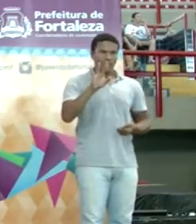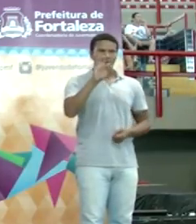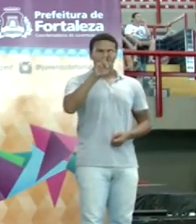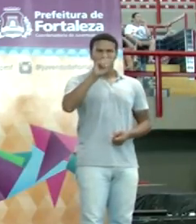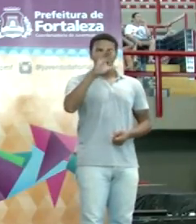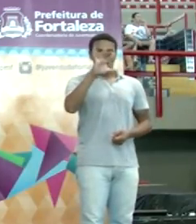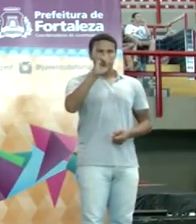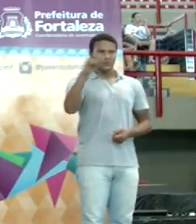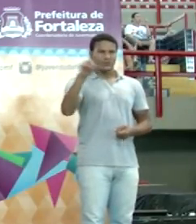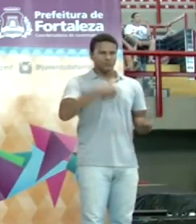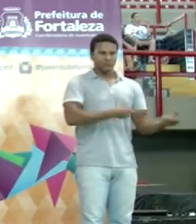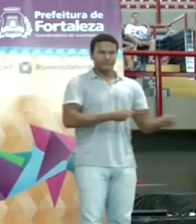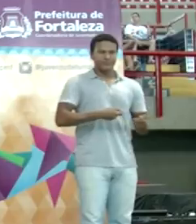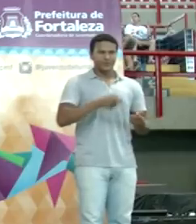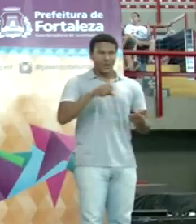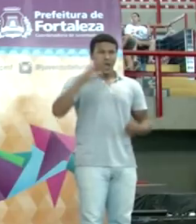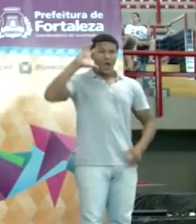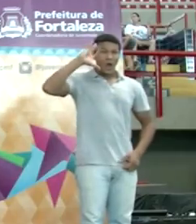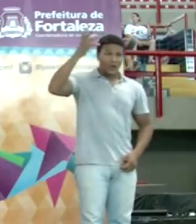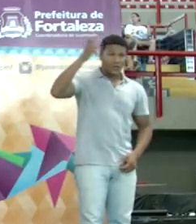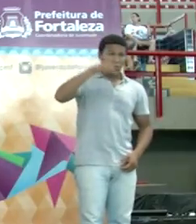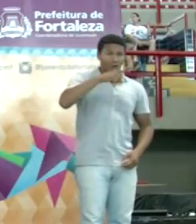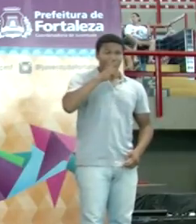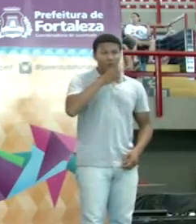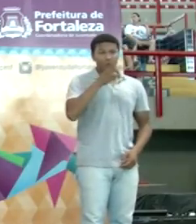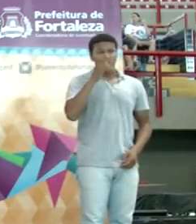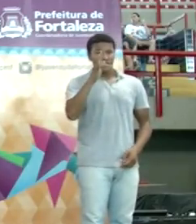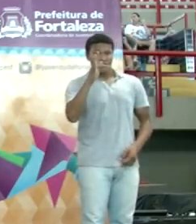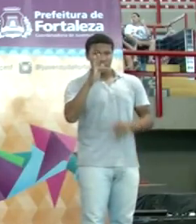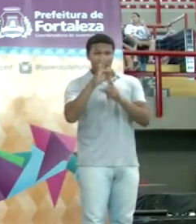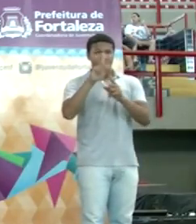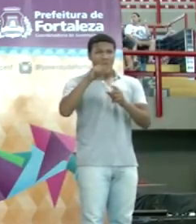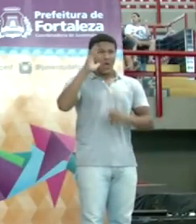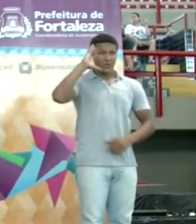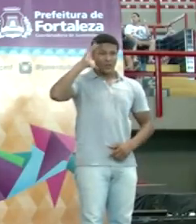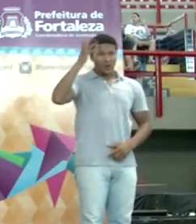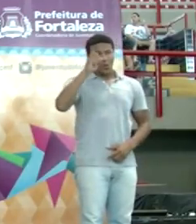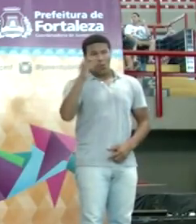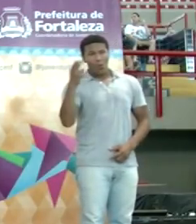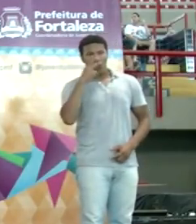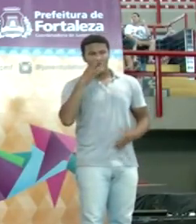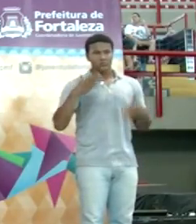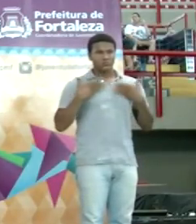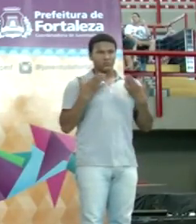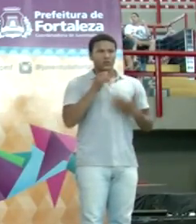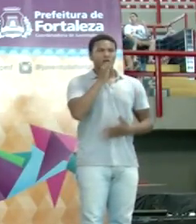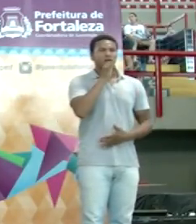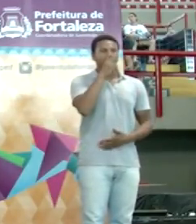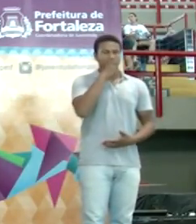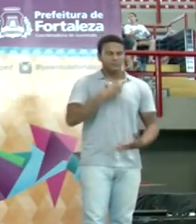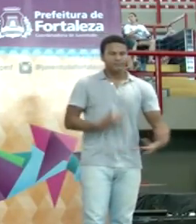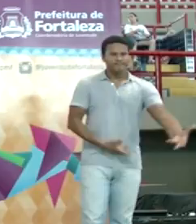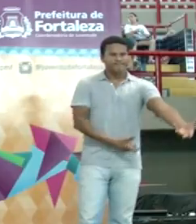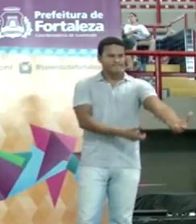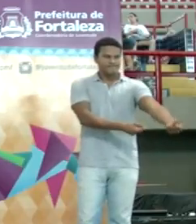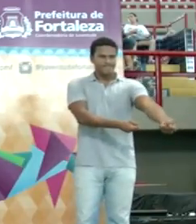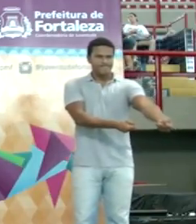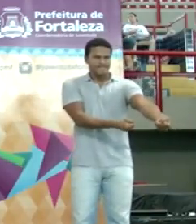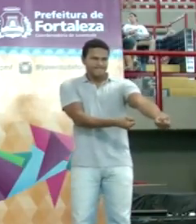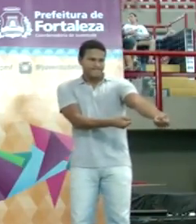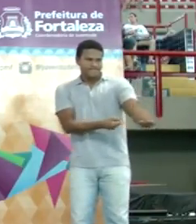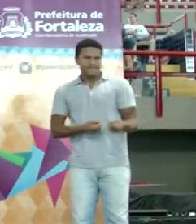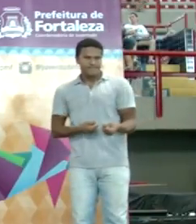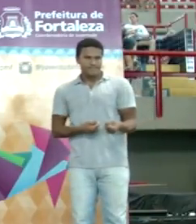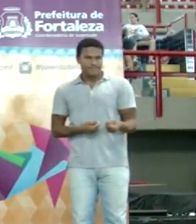força ou é uma ação ou é uma... Quer ver? Quando eu puxo uma corda pela terceira lei de Newton,